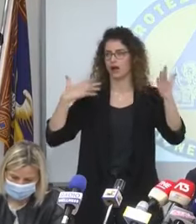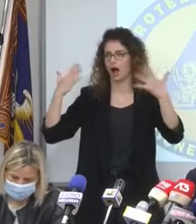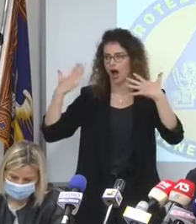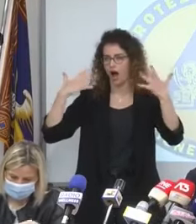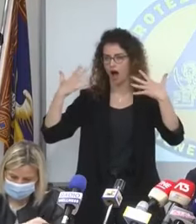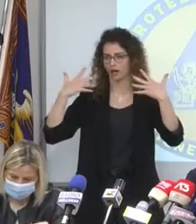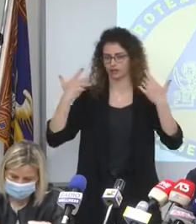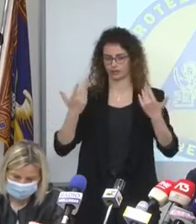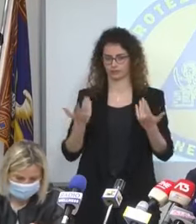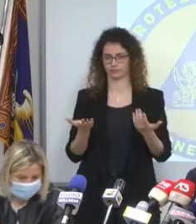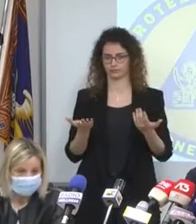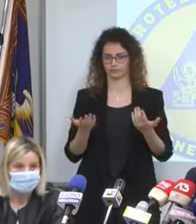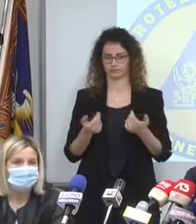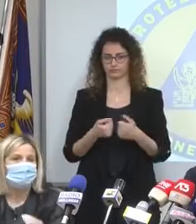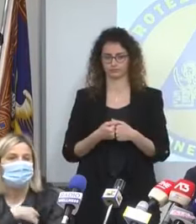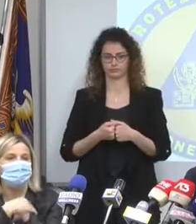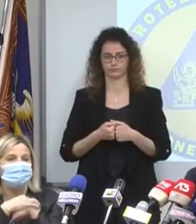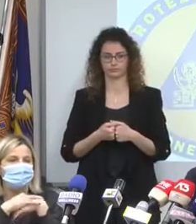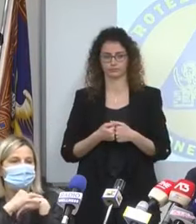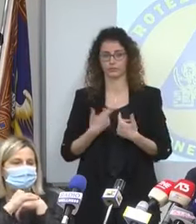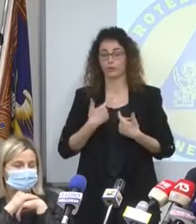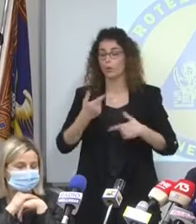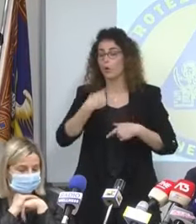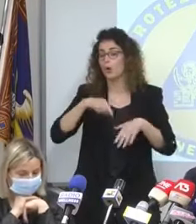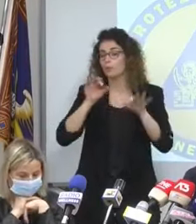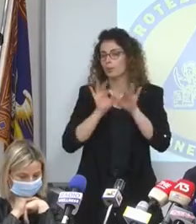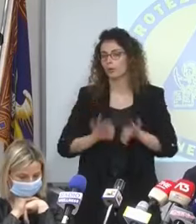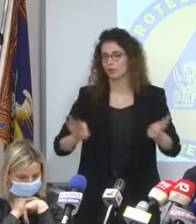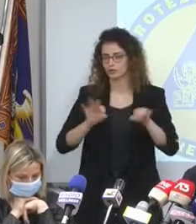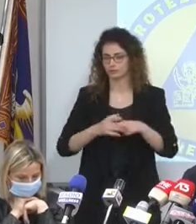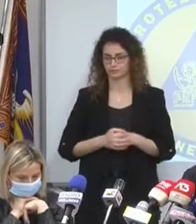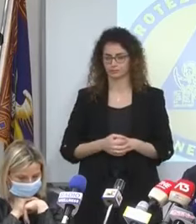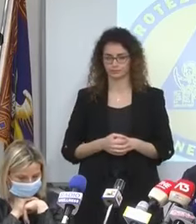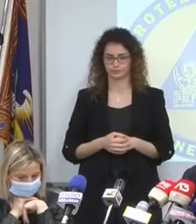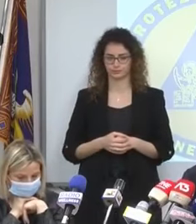climatizzati, insomma noi siamo pronti.